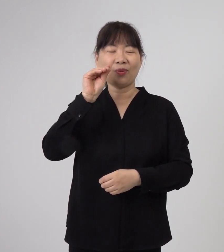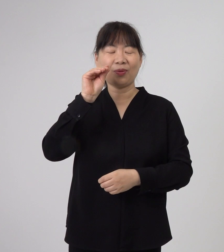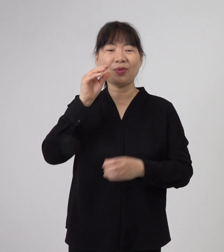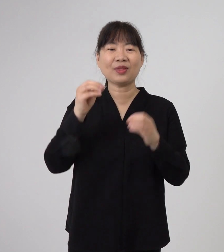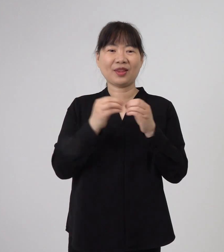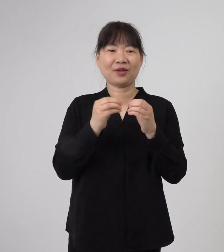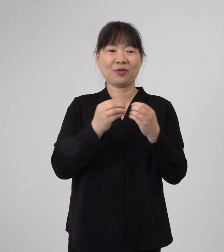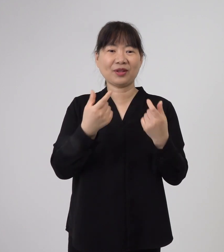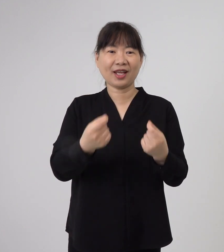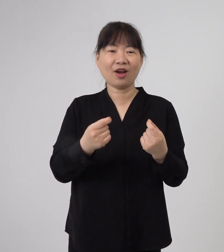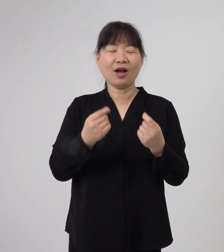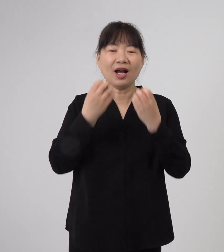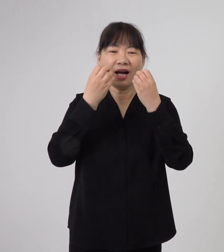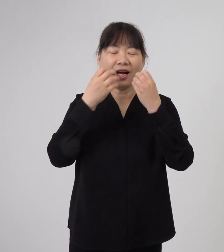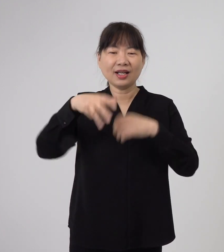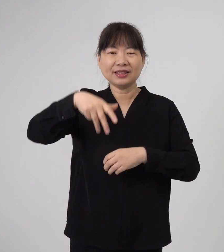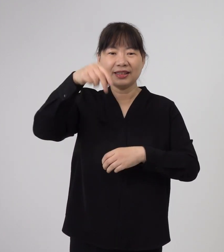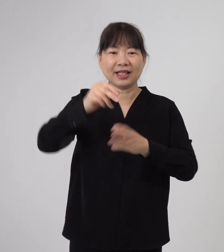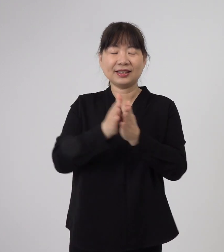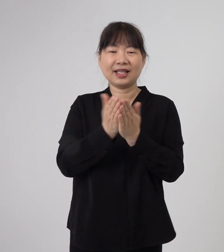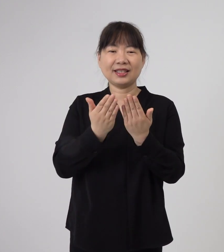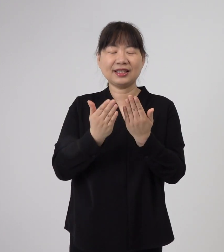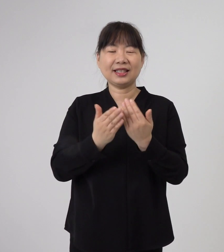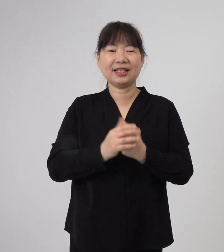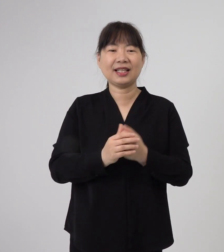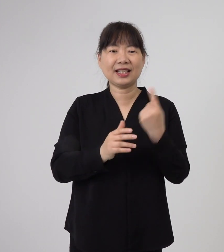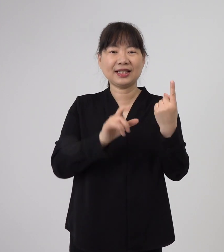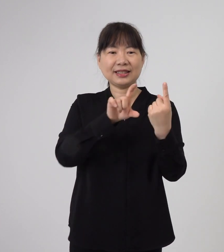1장 28절을 보시면 한번 띄워주세요.